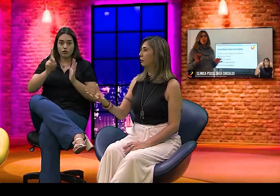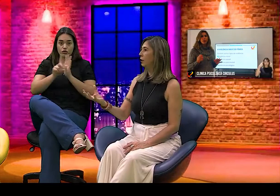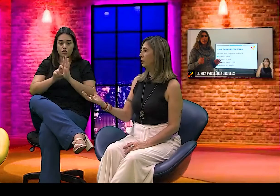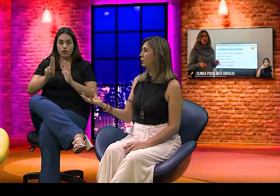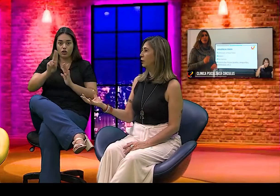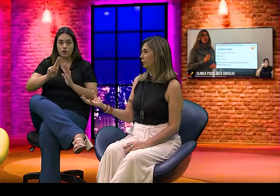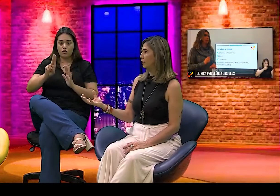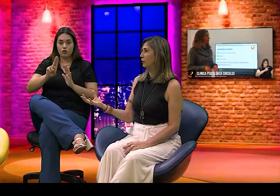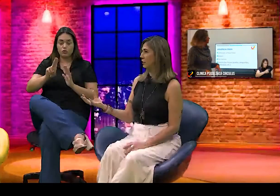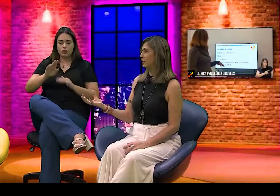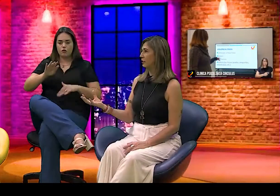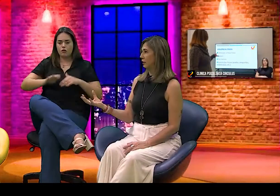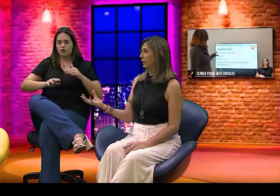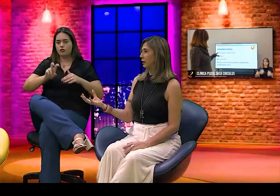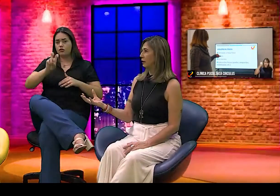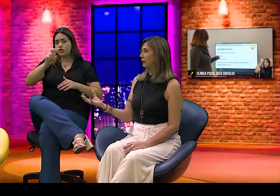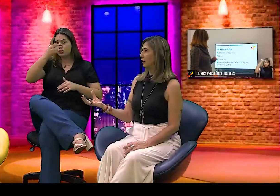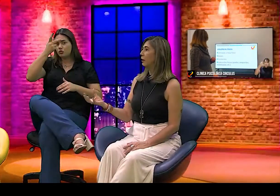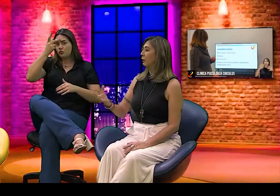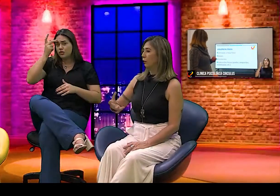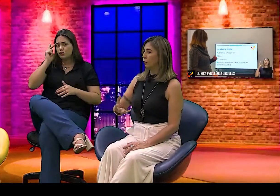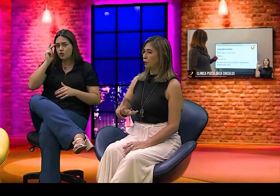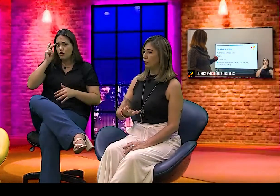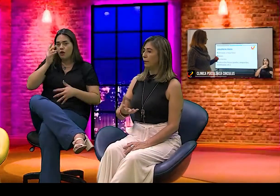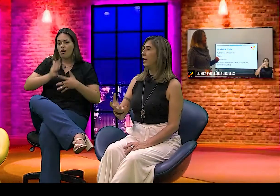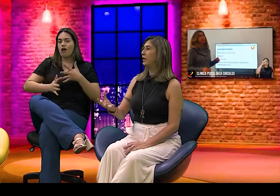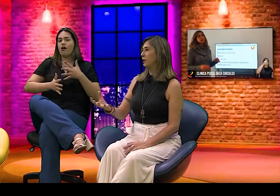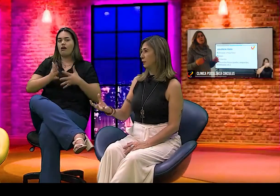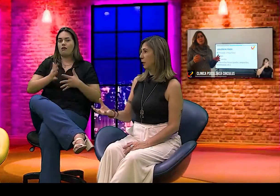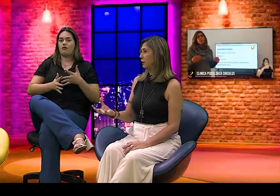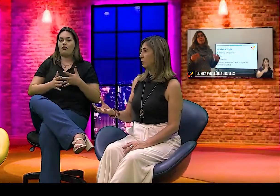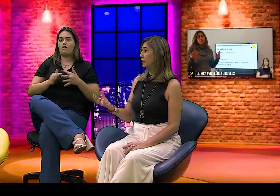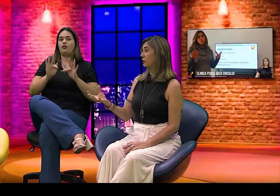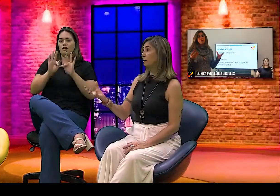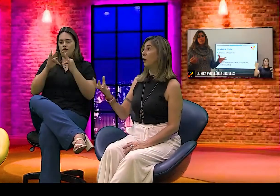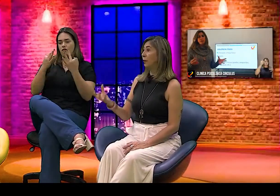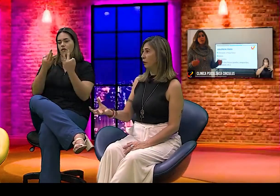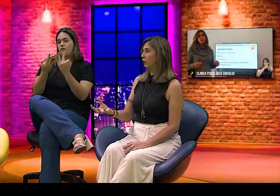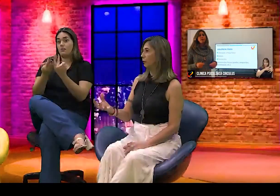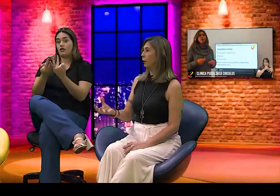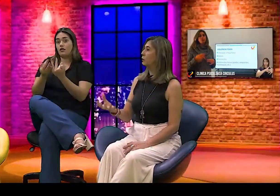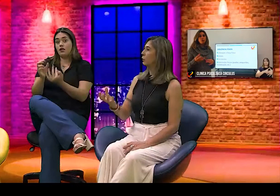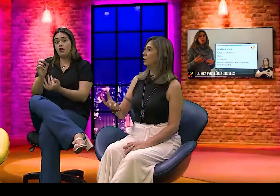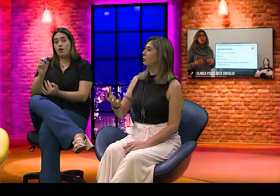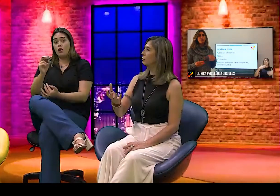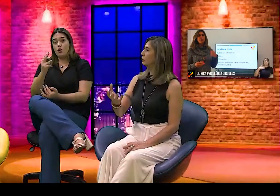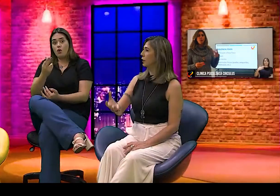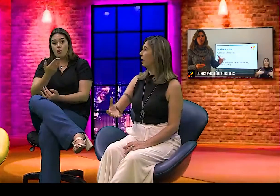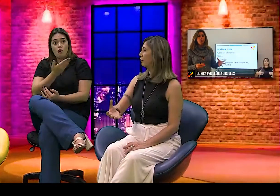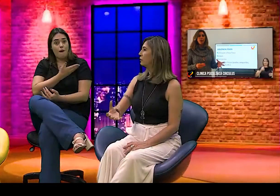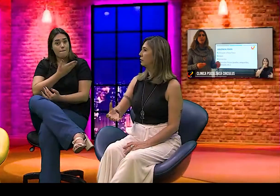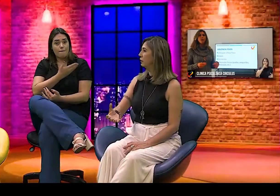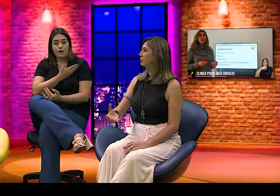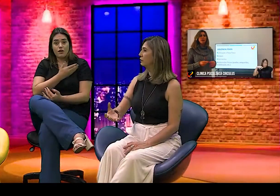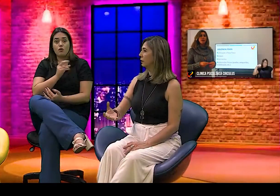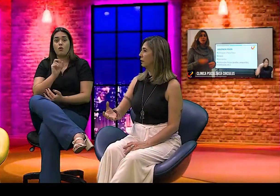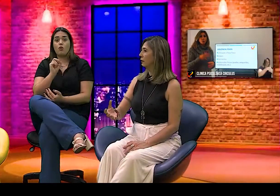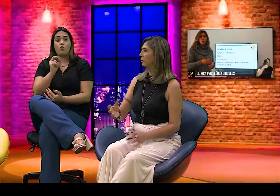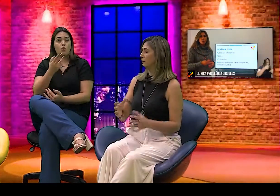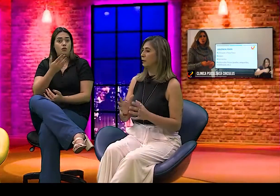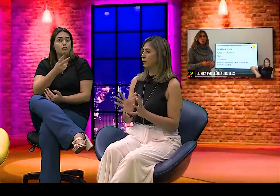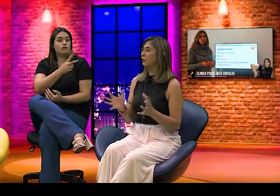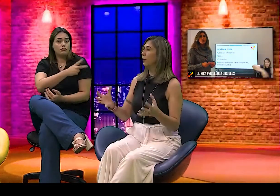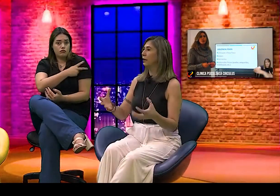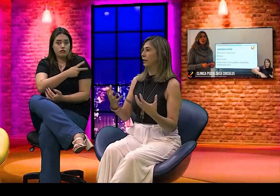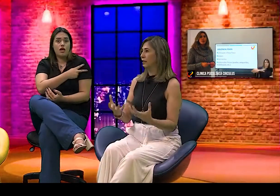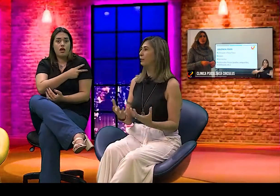impacta no mínimo 5 pessoas, né? Os familiares mais próximos, às vezes um amigo muito próximo, ou até um chefe no serviço, né?